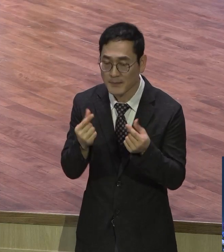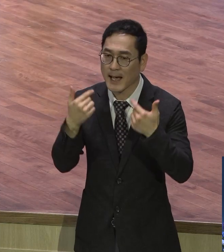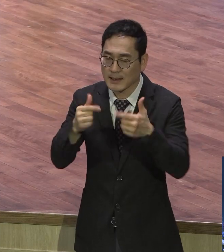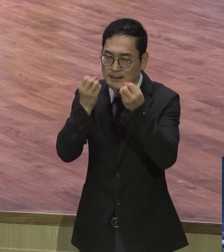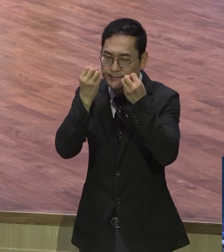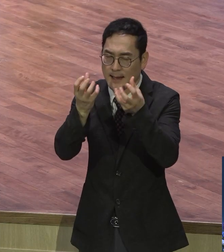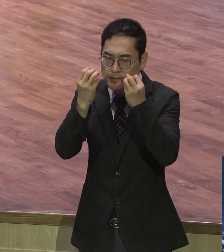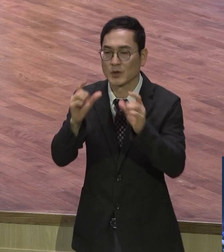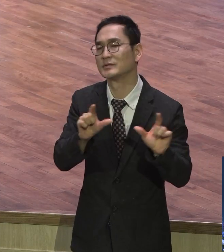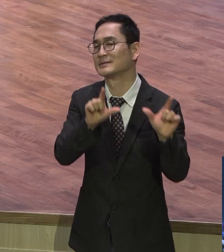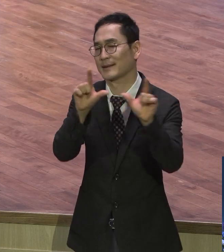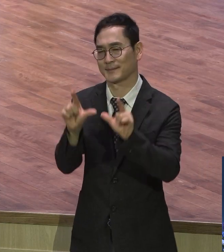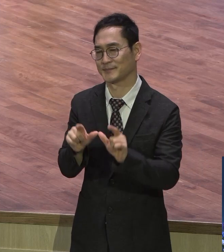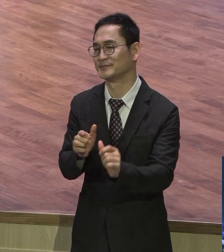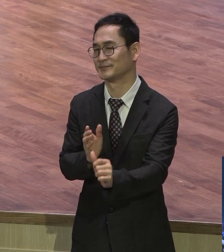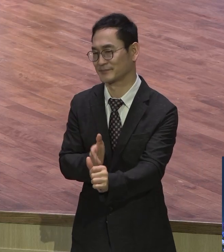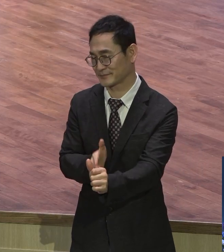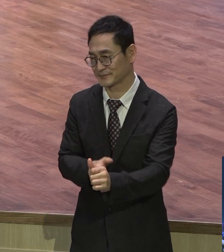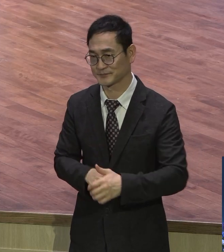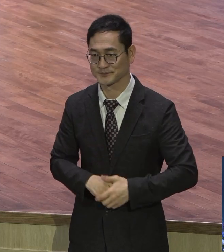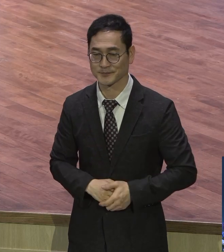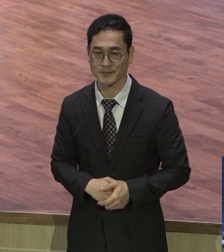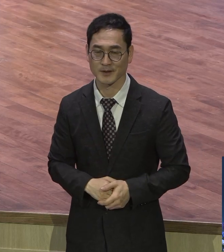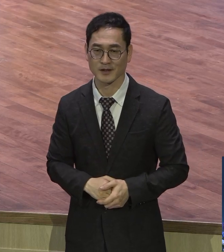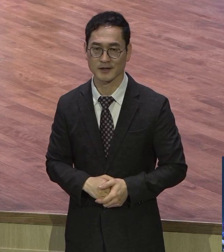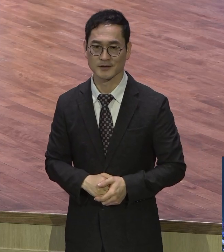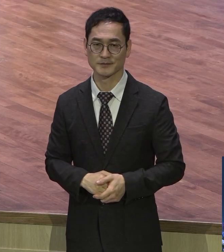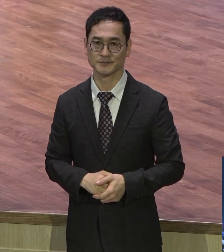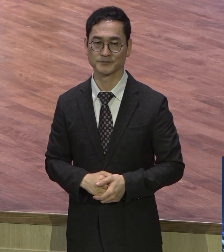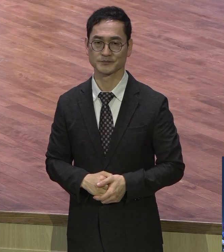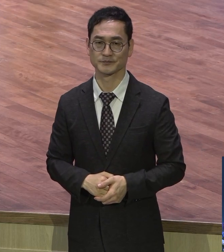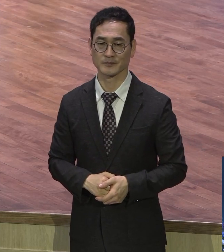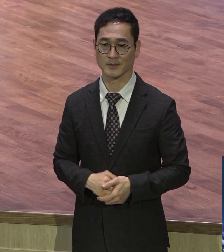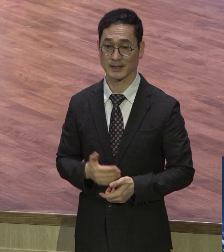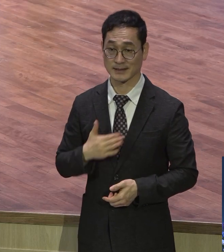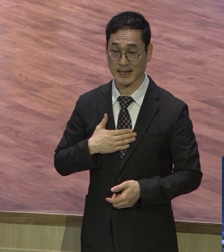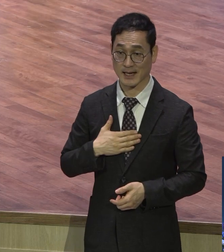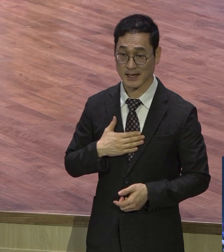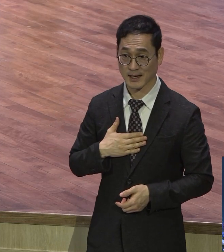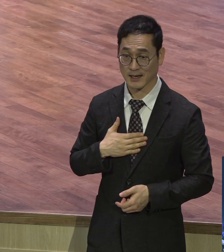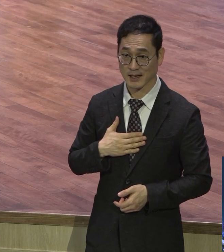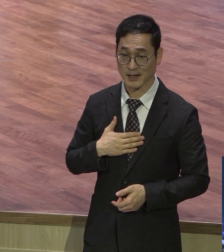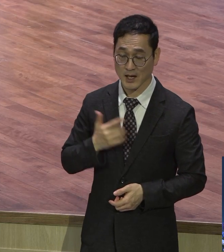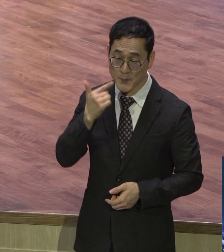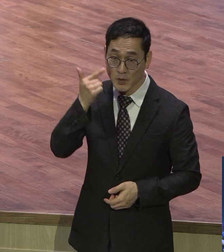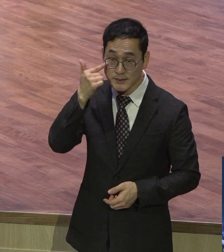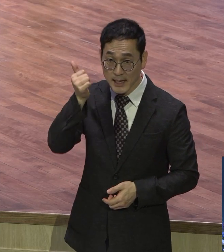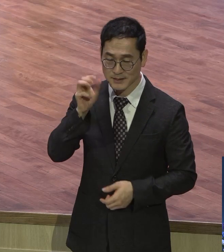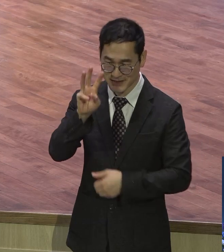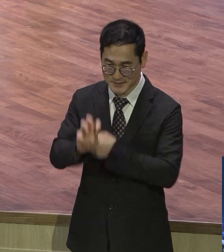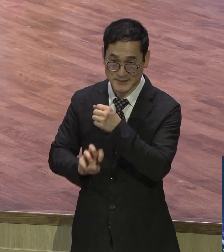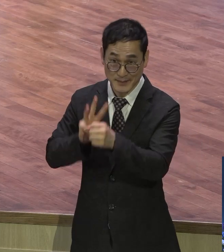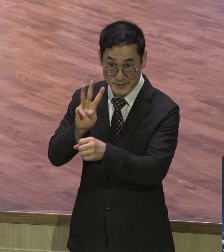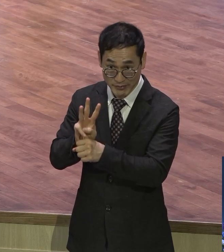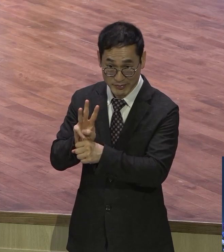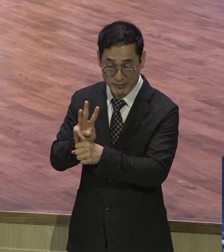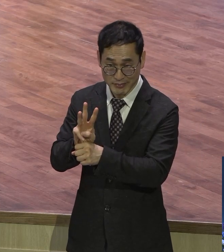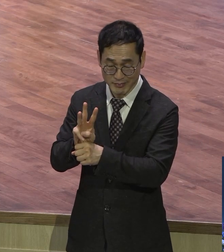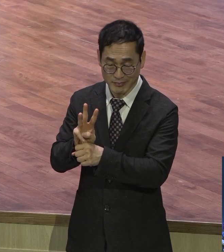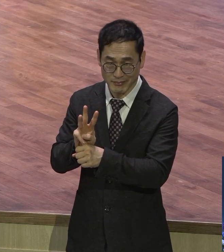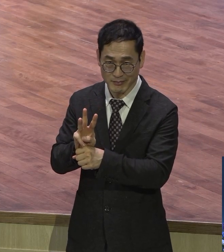그거 못 느껴요? 여러분 제가 이렇게 목회를 33년을 지금 하고 있지만 평생을 내시는